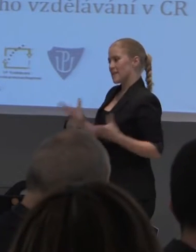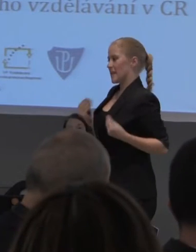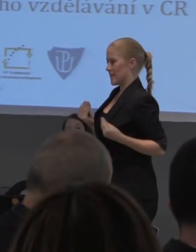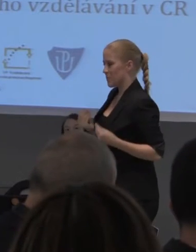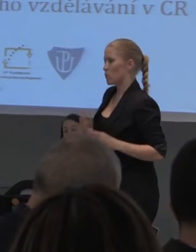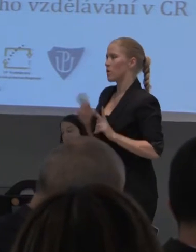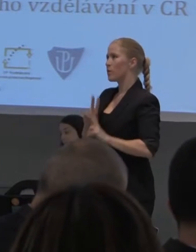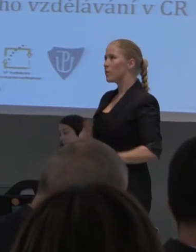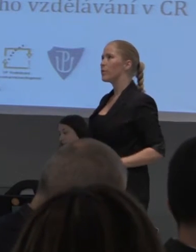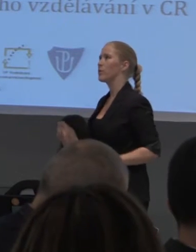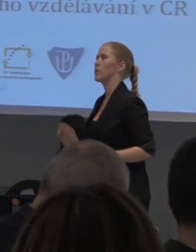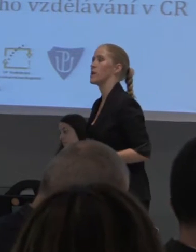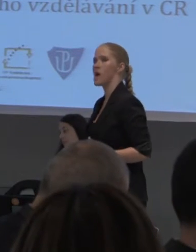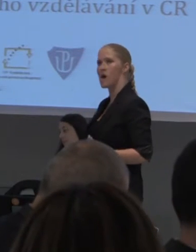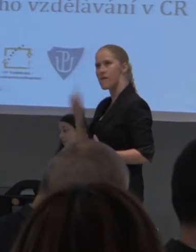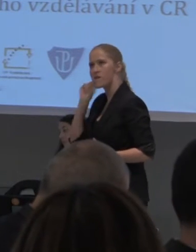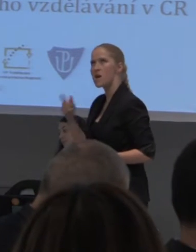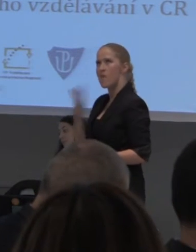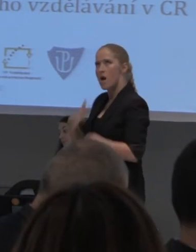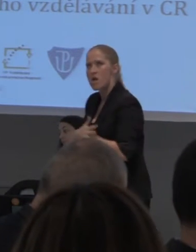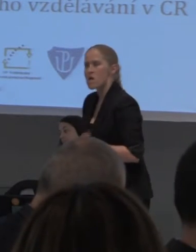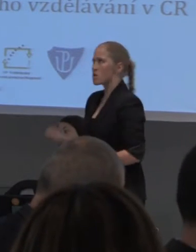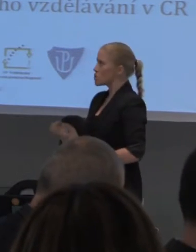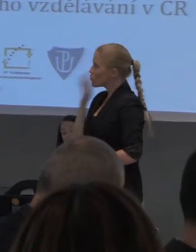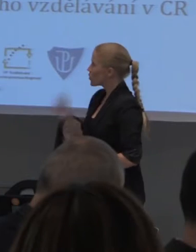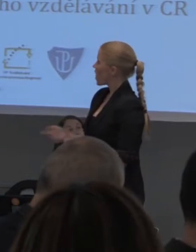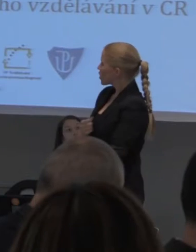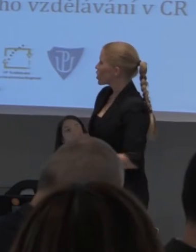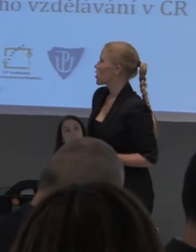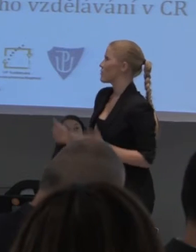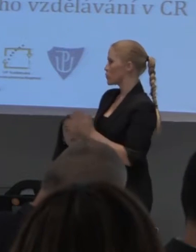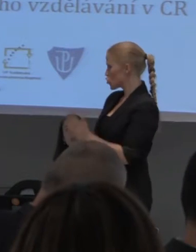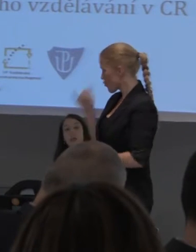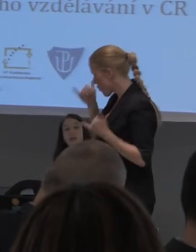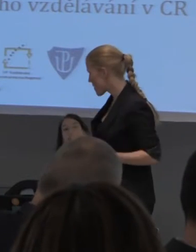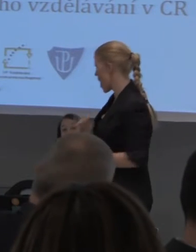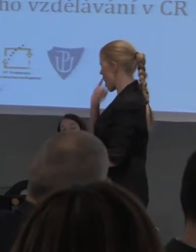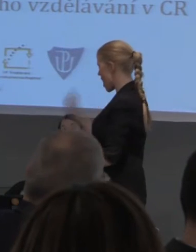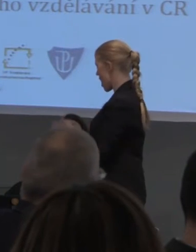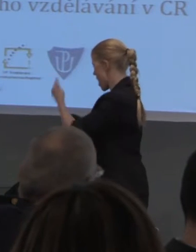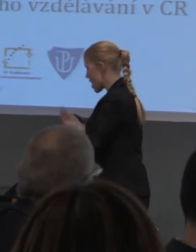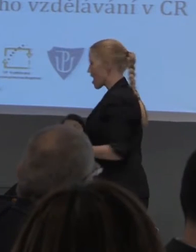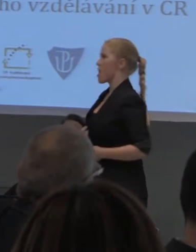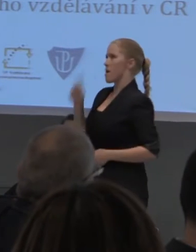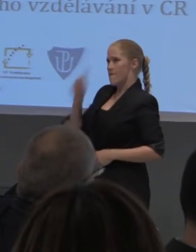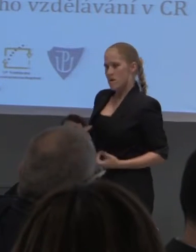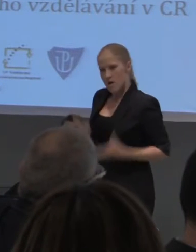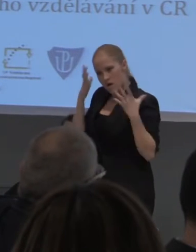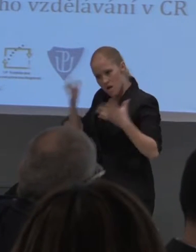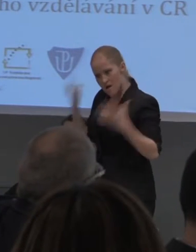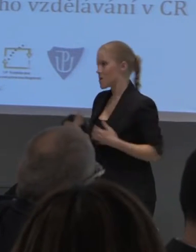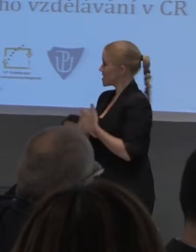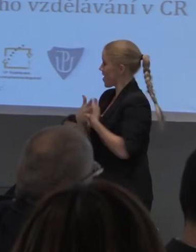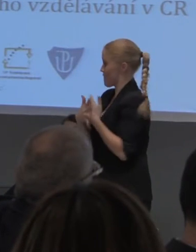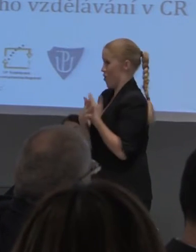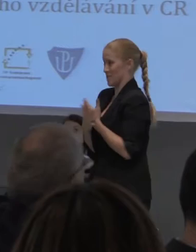panice. Takže jsem jenom seděla a říkala jsem si, tak teďka nemá cenu nic řešit, teď jsem jenom hysterická, teď jsem úplně zoufalá, teď